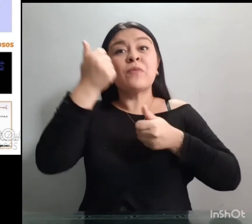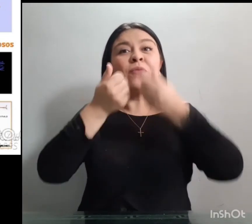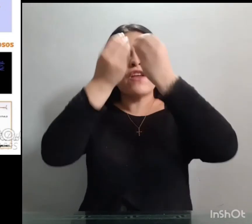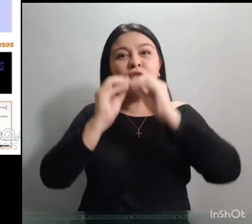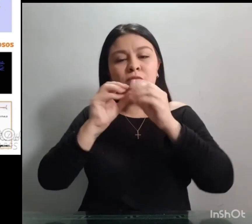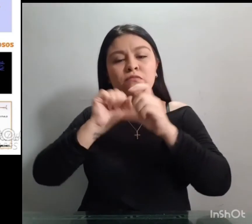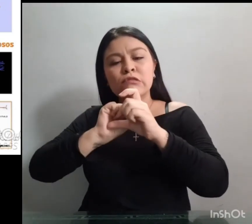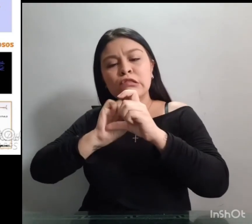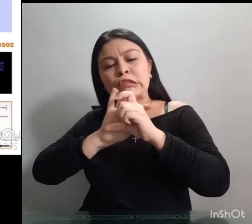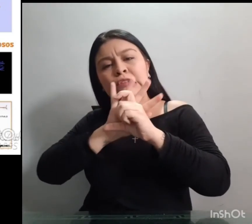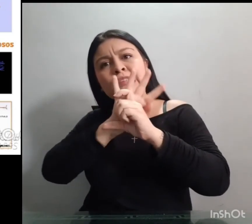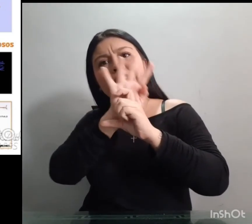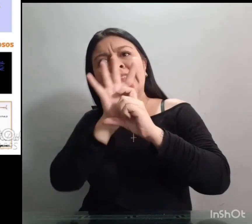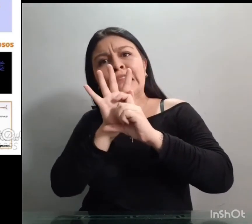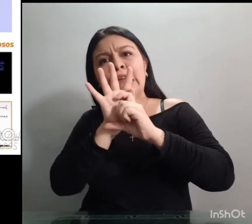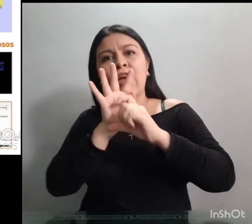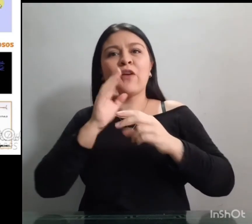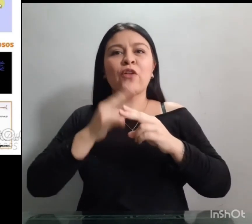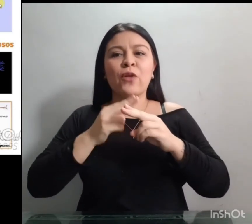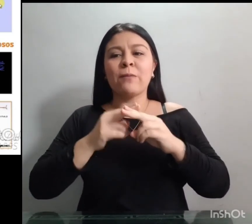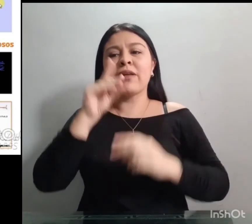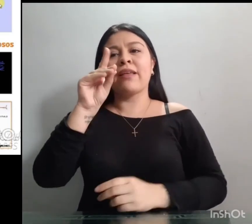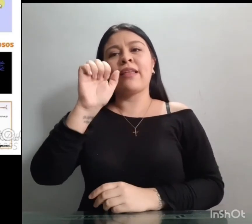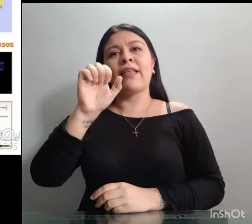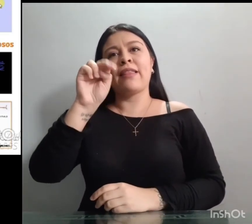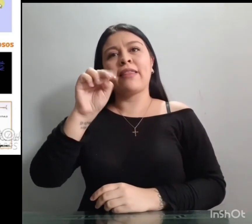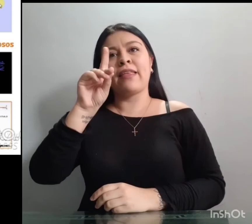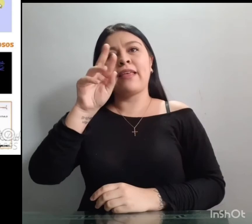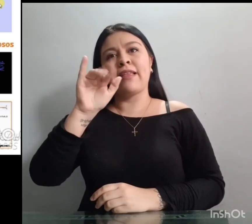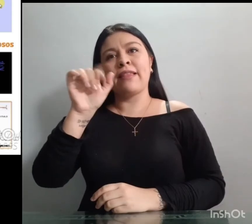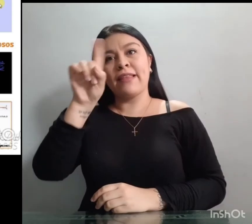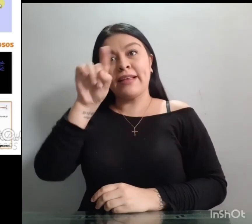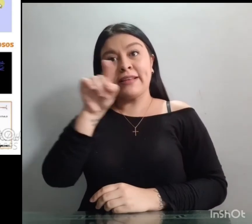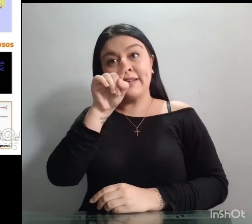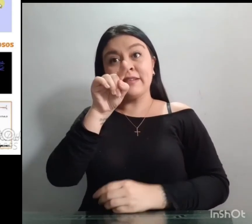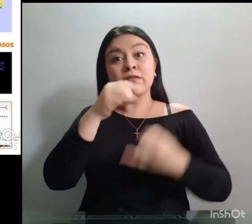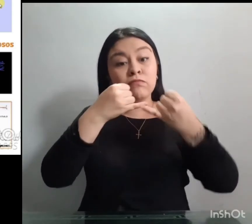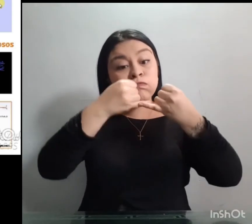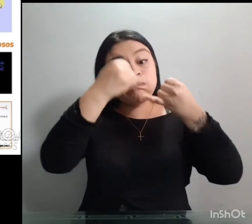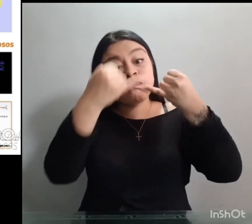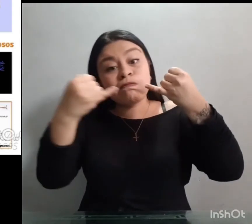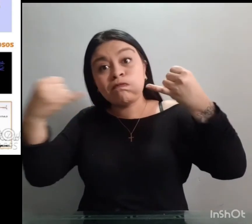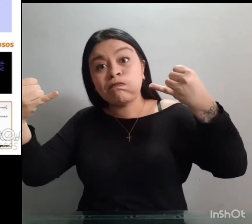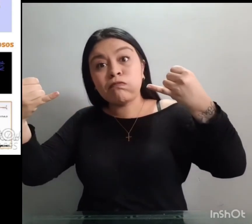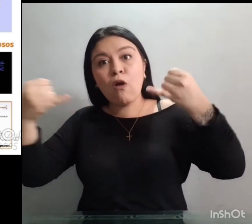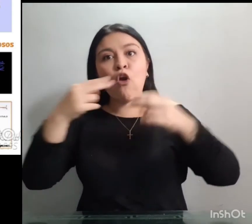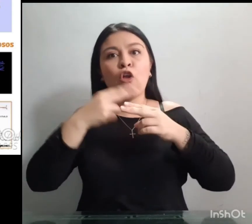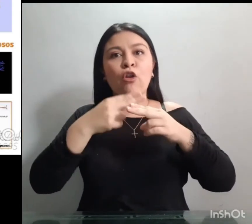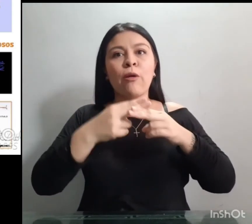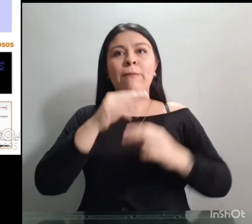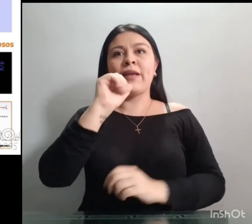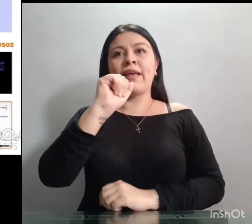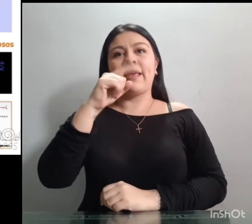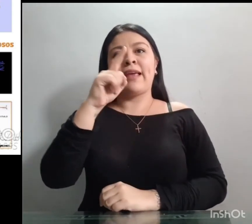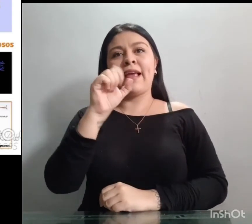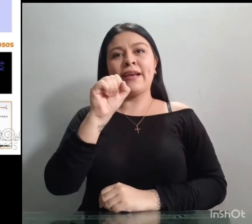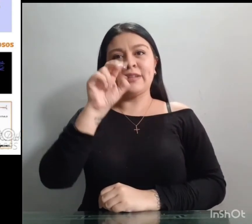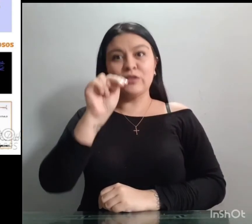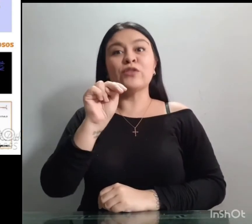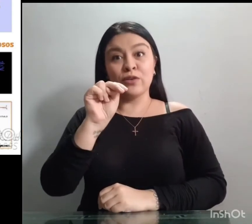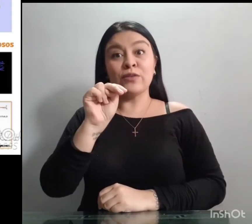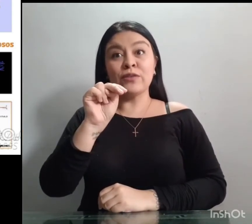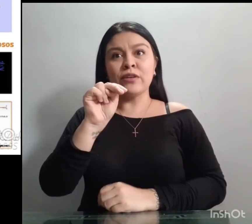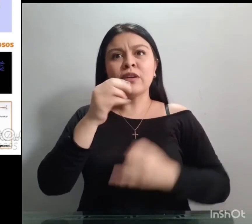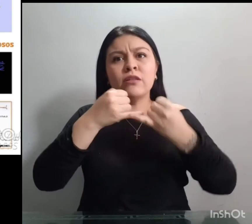aquí se llaman dendritas y esta se conoce con el nombre de axón y está recubierto por las vainas